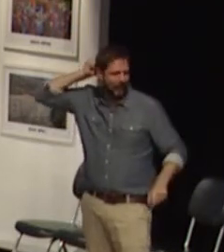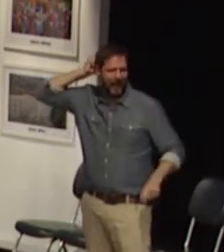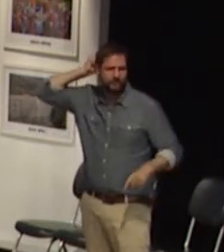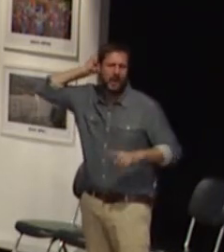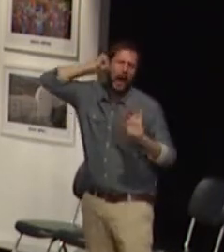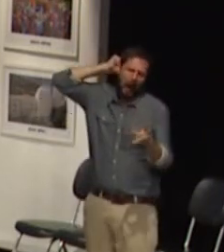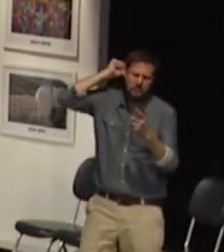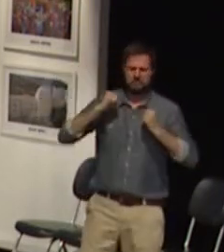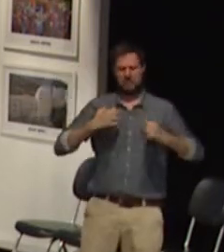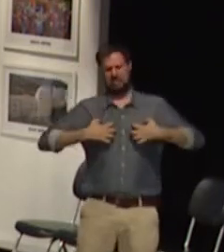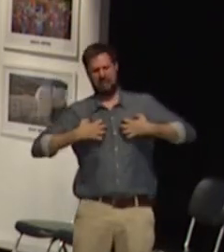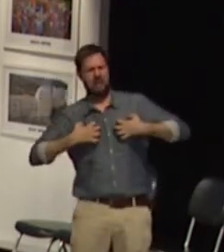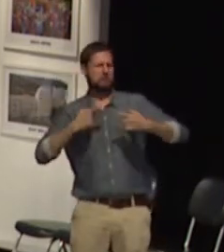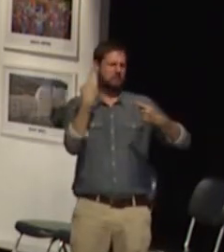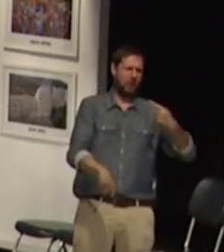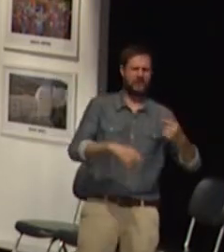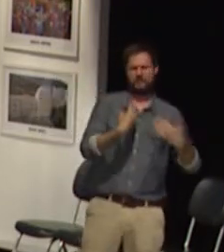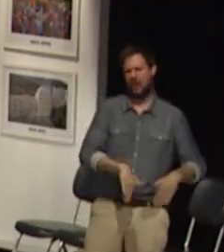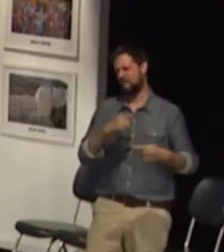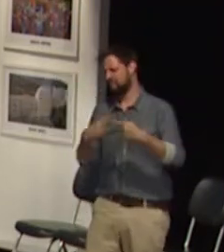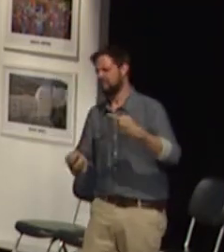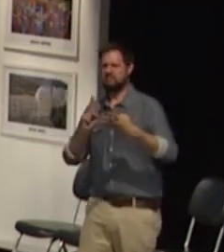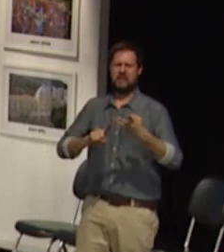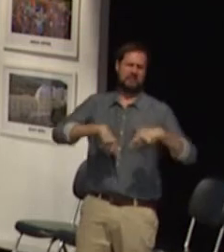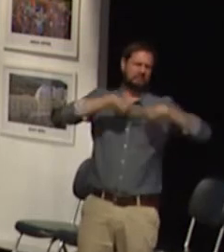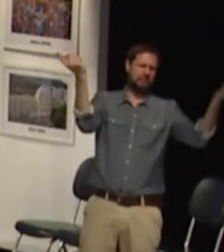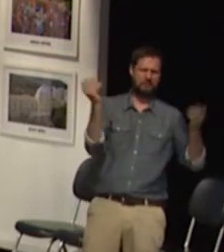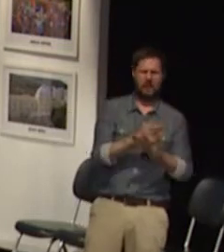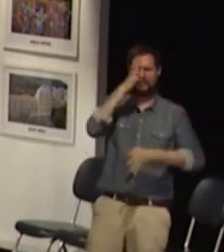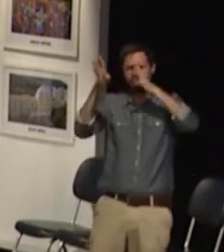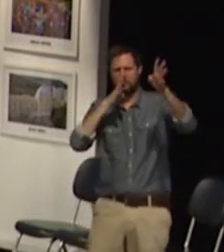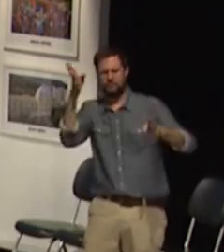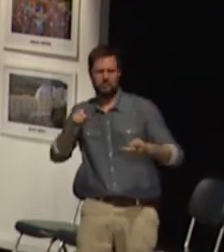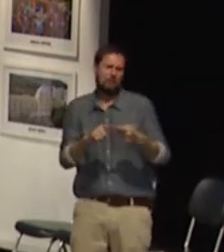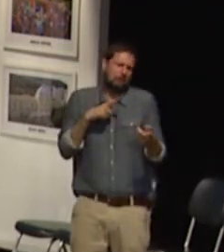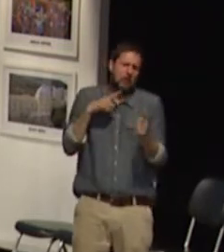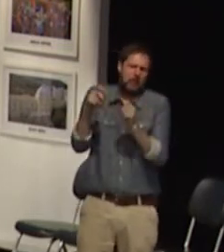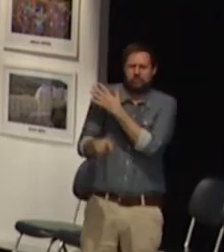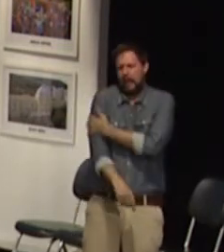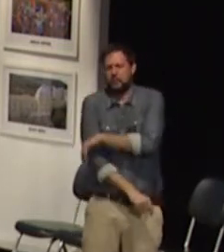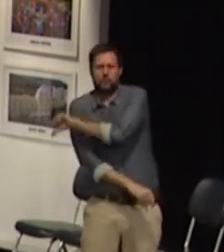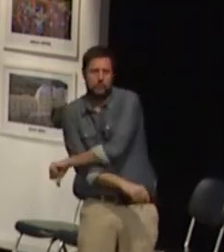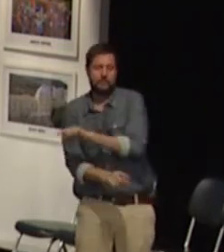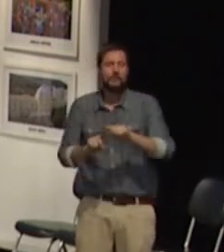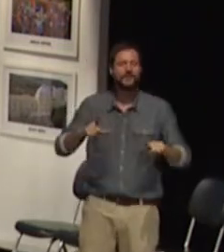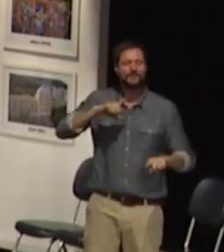que existe Libras, pode estar com raiva, pode não ter concordado com esse tema, tá prova, ok, esse foi o lado